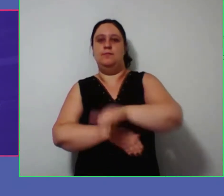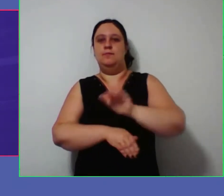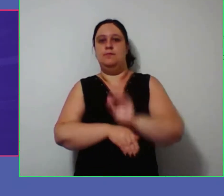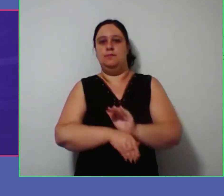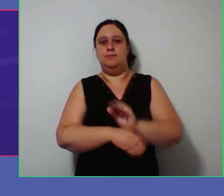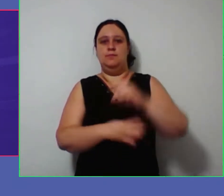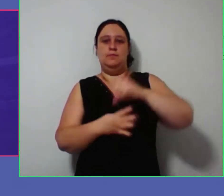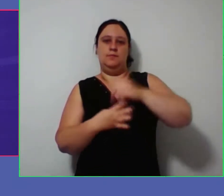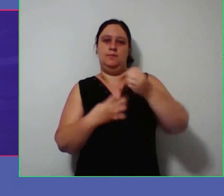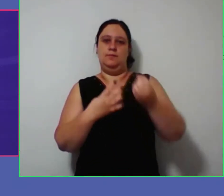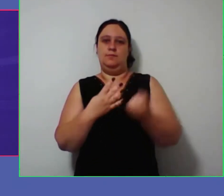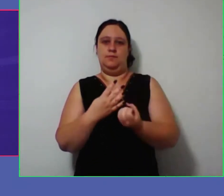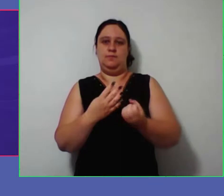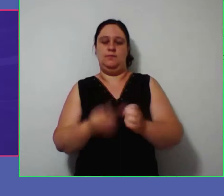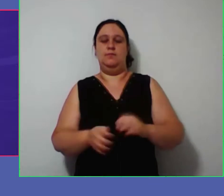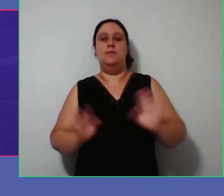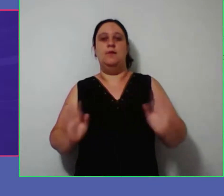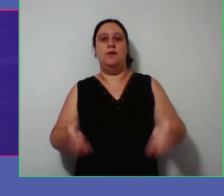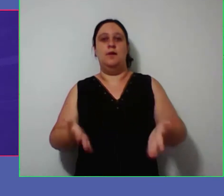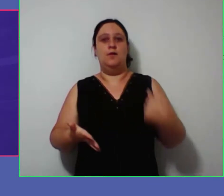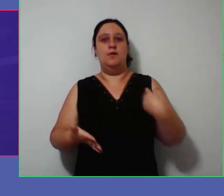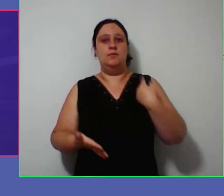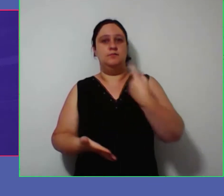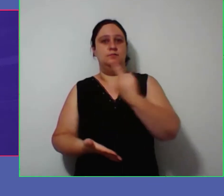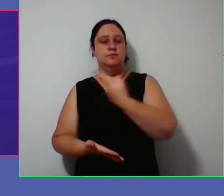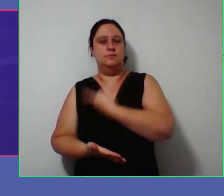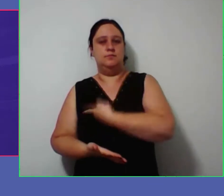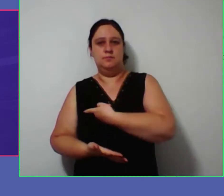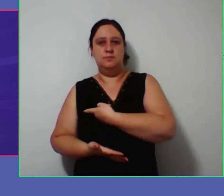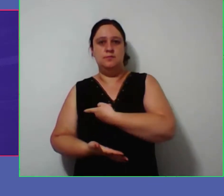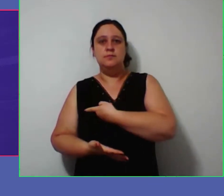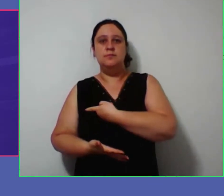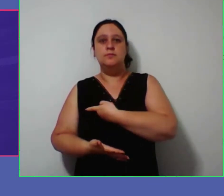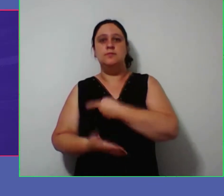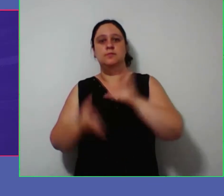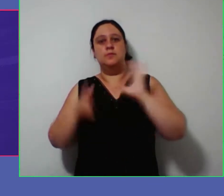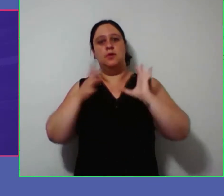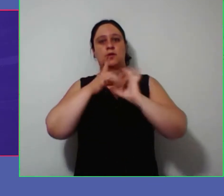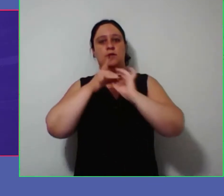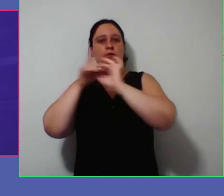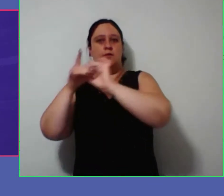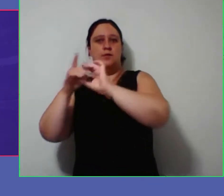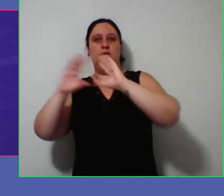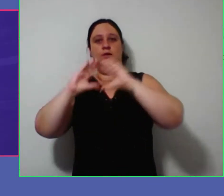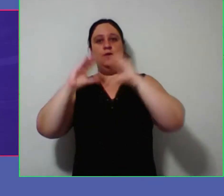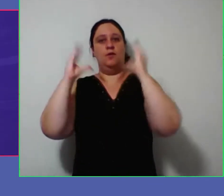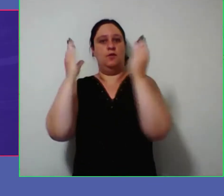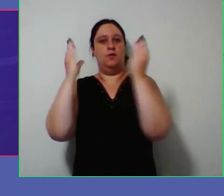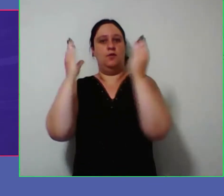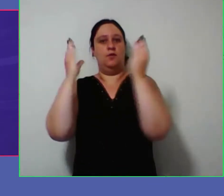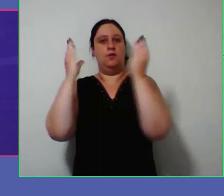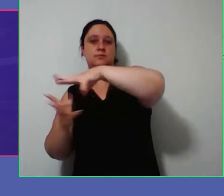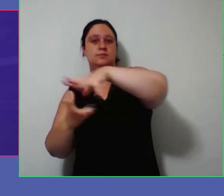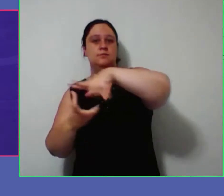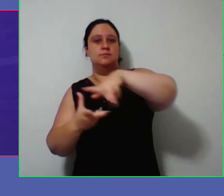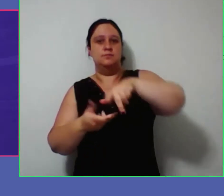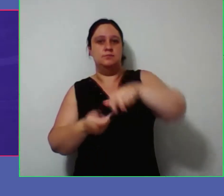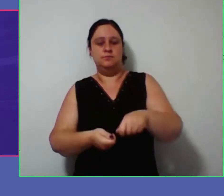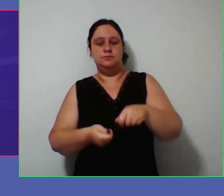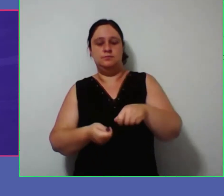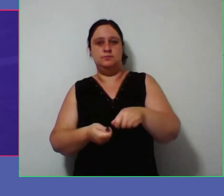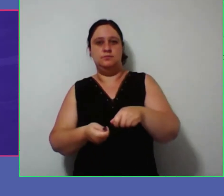um contexto da Conferência Internacional a ser realizada em